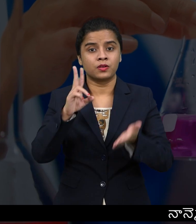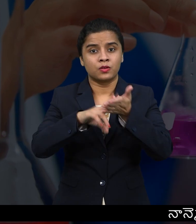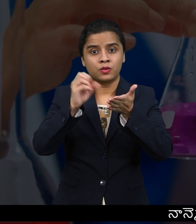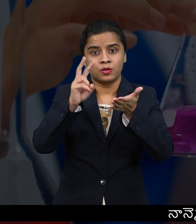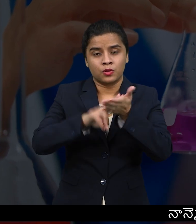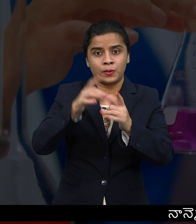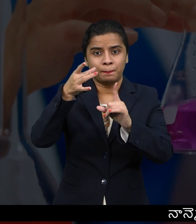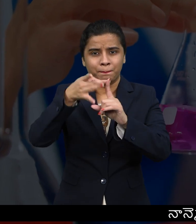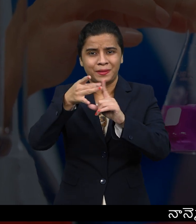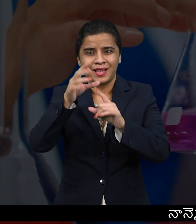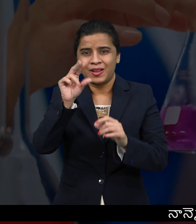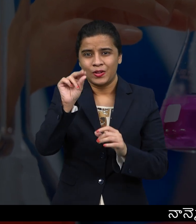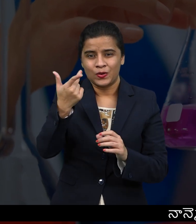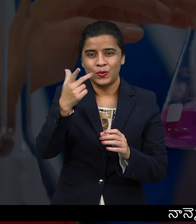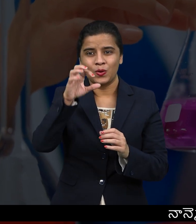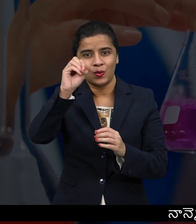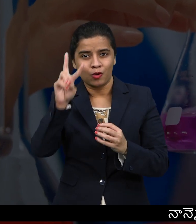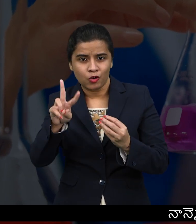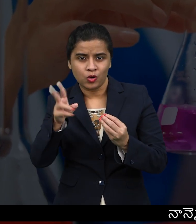నాన్ మెటాలిక్ ఆక్సైడ్,